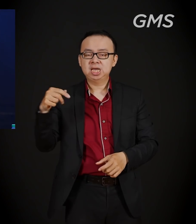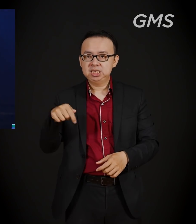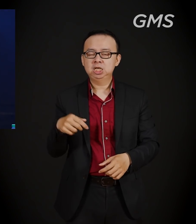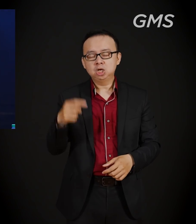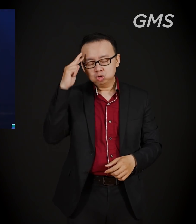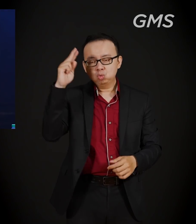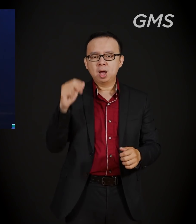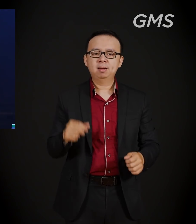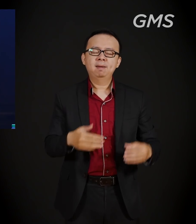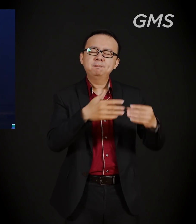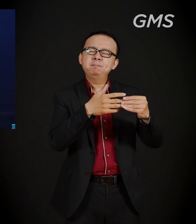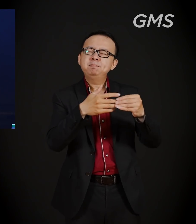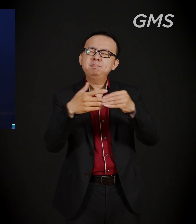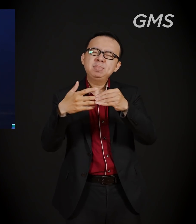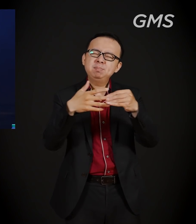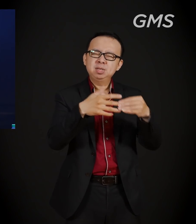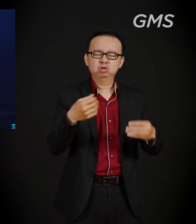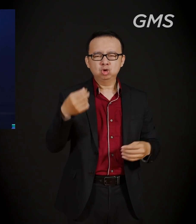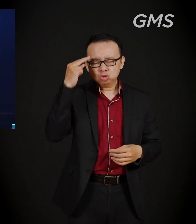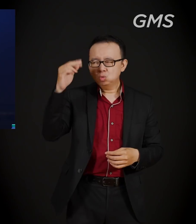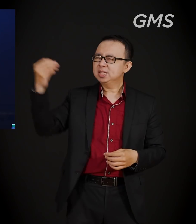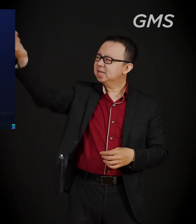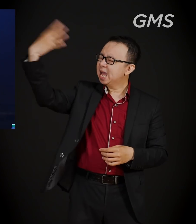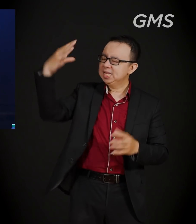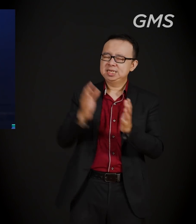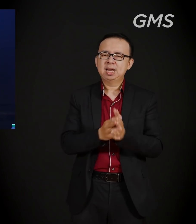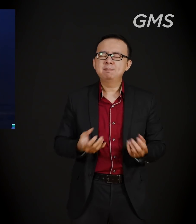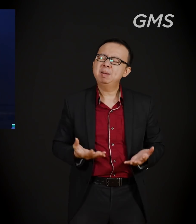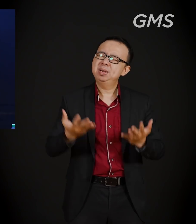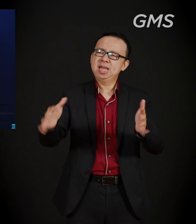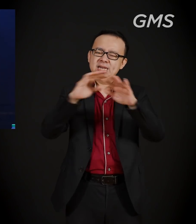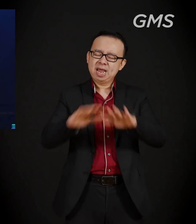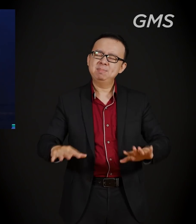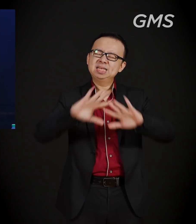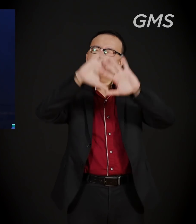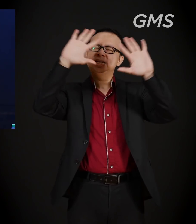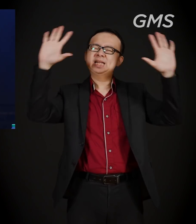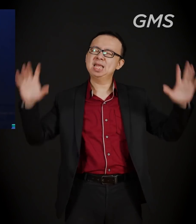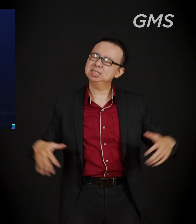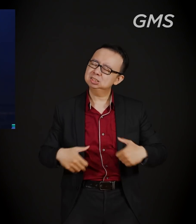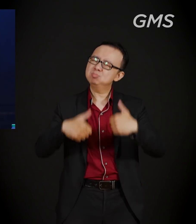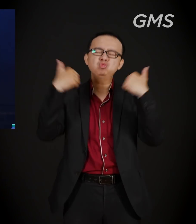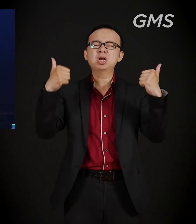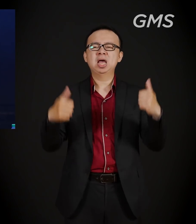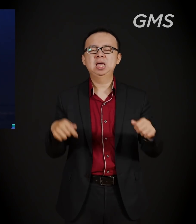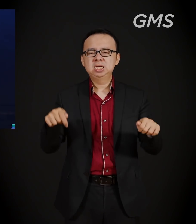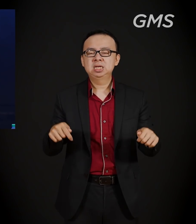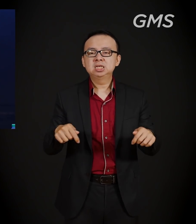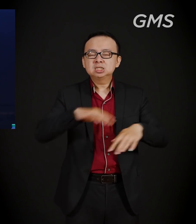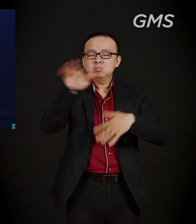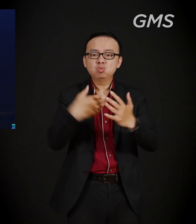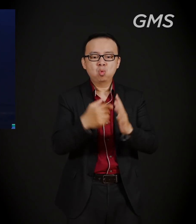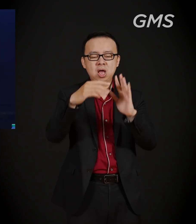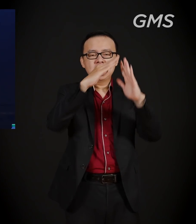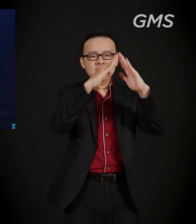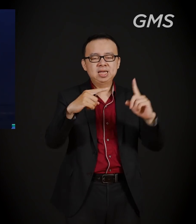Tuhan tuntun. Tuhan terangi. Tuhan beri damai sejahtera dan keselamatan yang sempurna. Gereja-gereja di mana-mana tempat tetap bersatu.